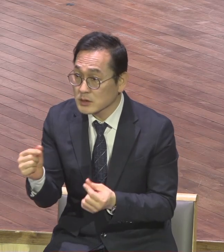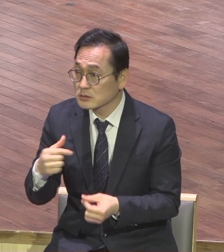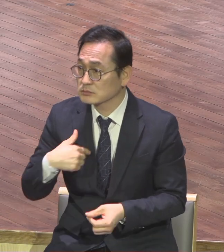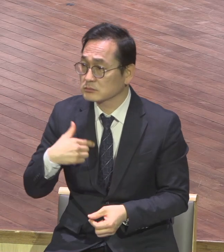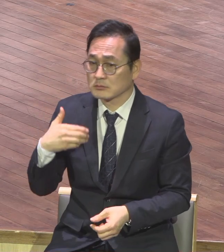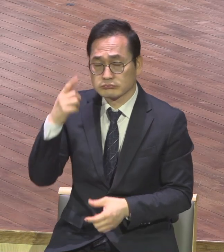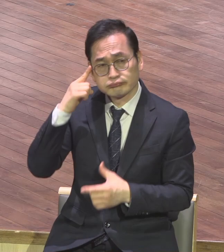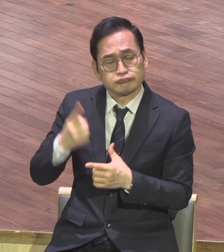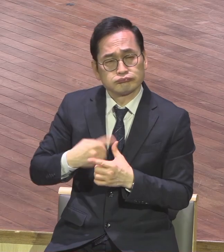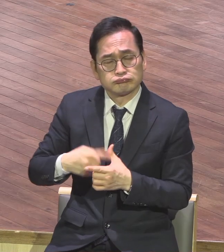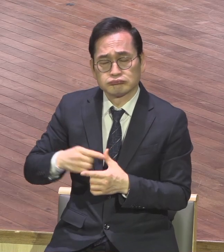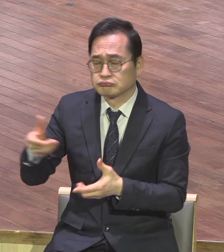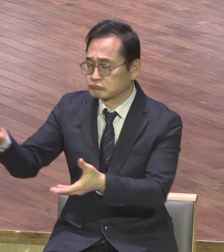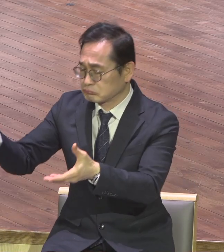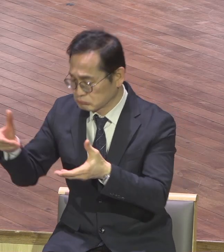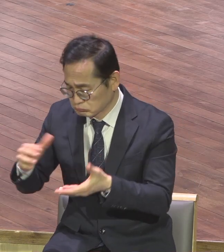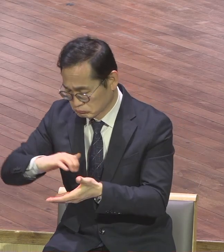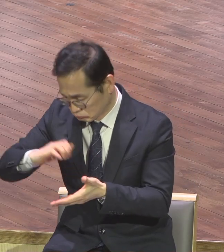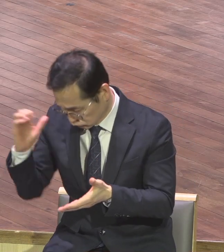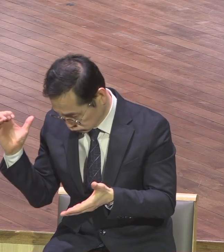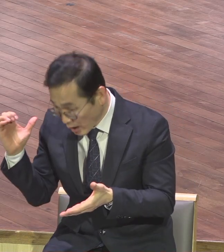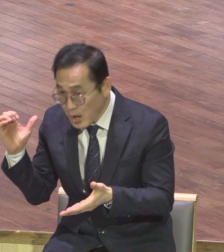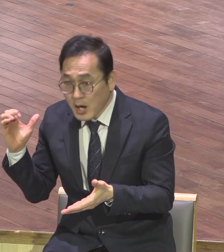못하는데 기대도 안 했는데